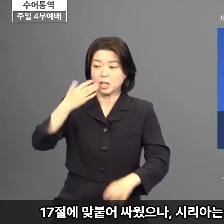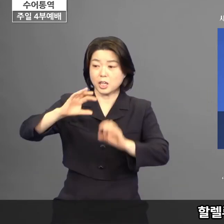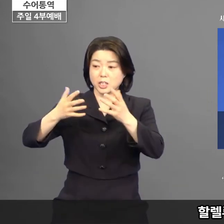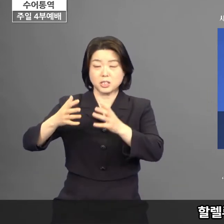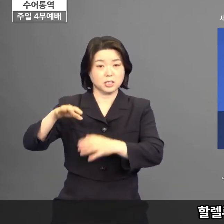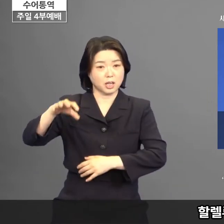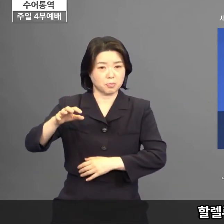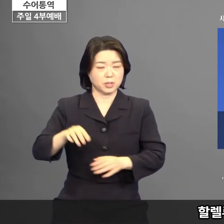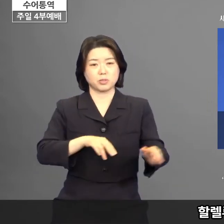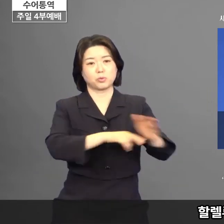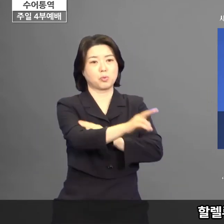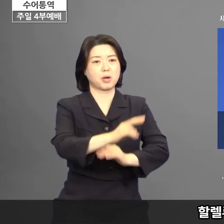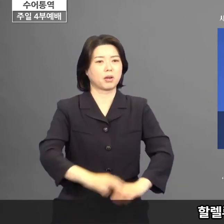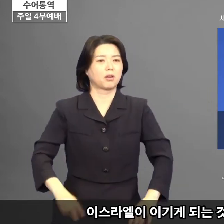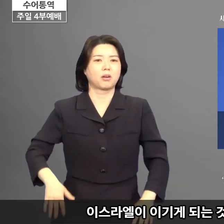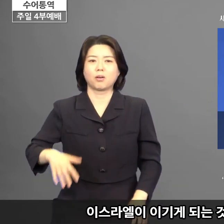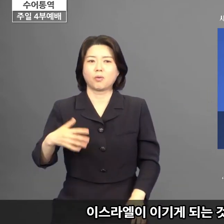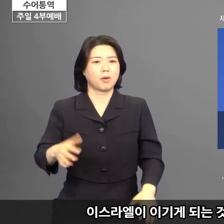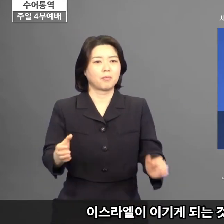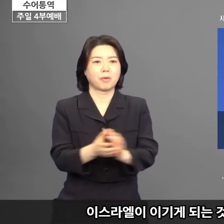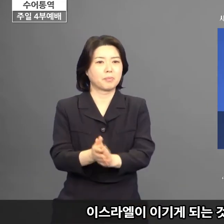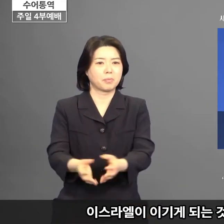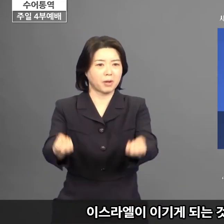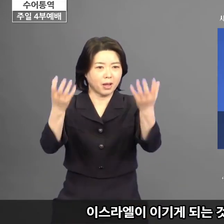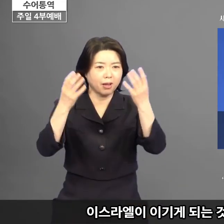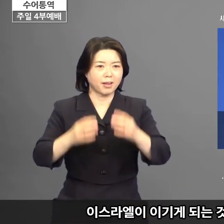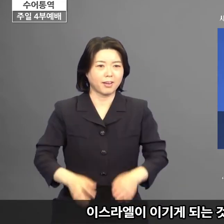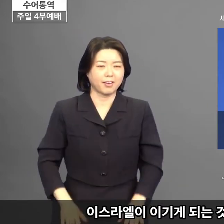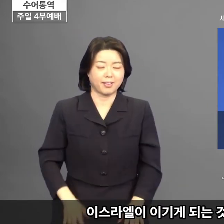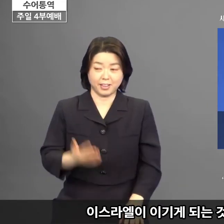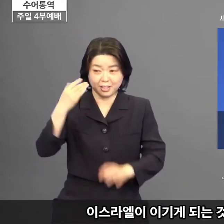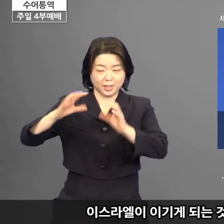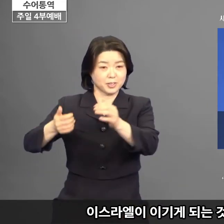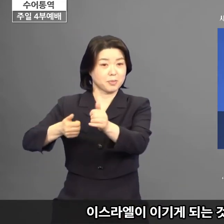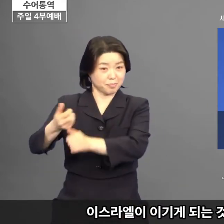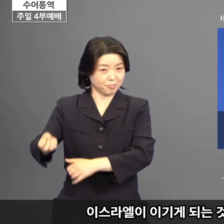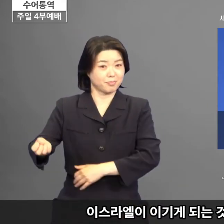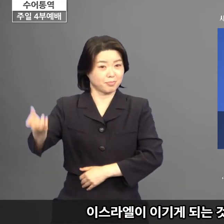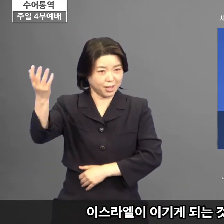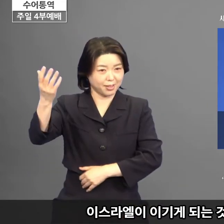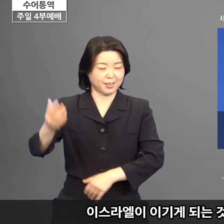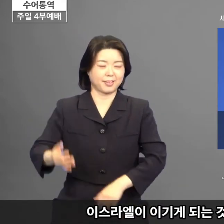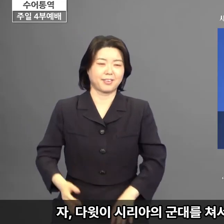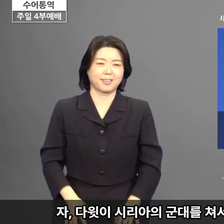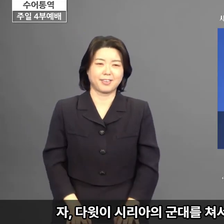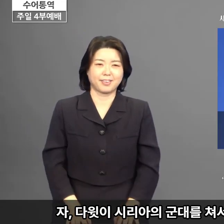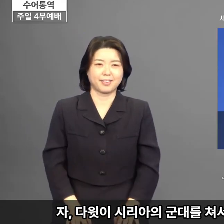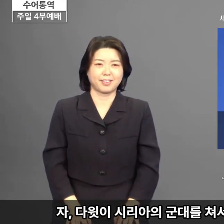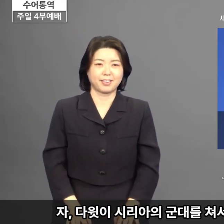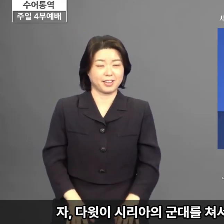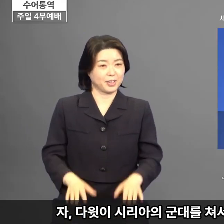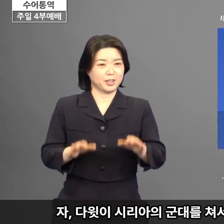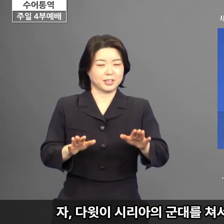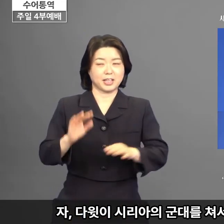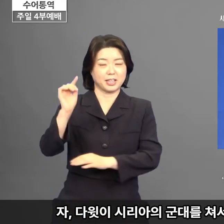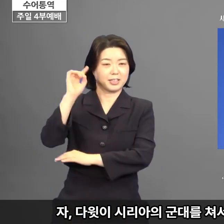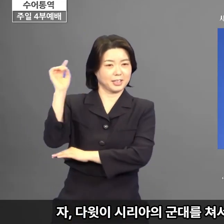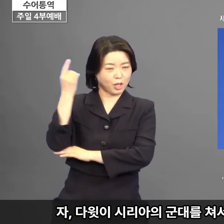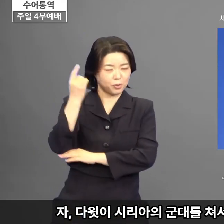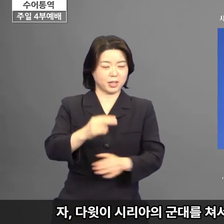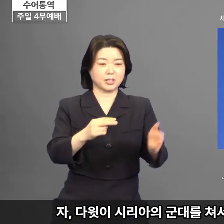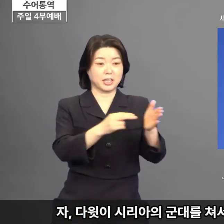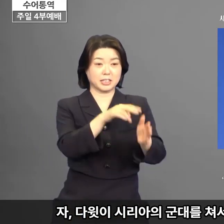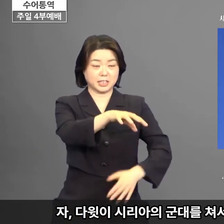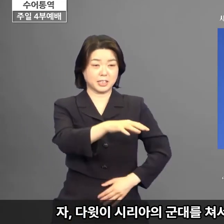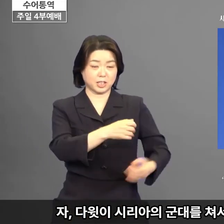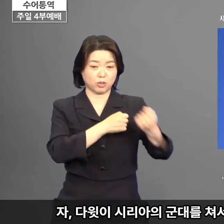도망하고 말았다. 할렐루야. 이스라엘이 이기게 되는 것이죠. 이기게 되는 거예요. 자, 다윗이 시리아의 군대를